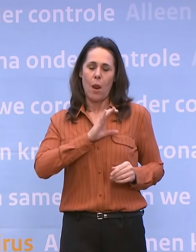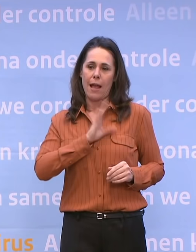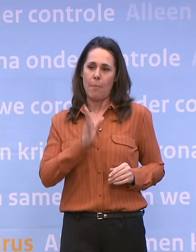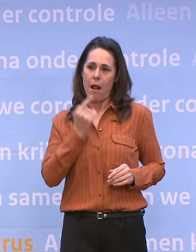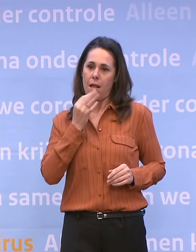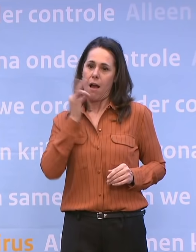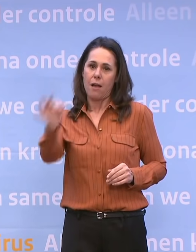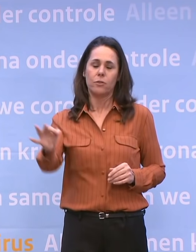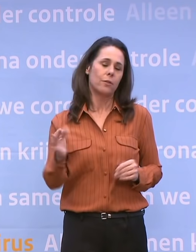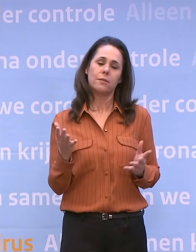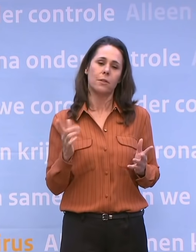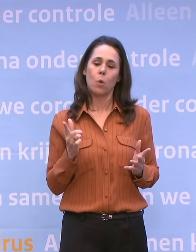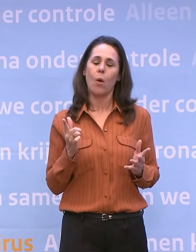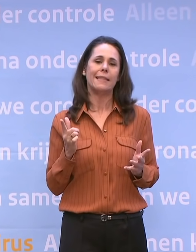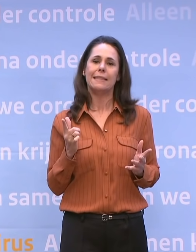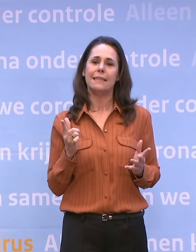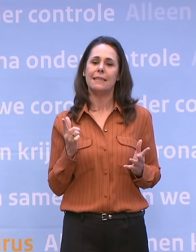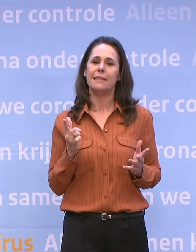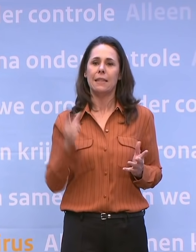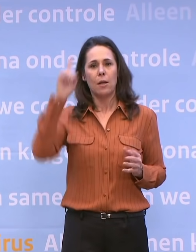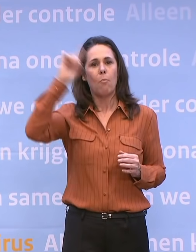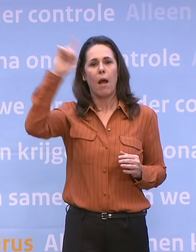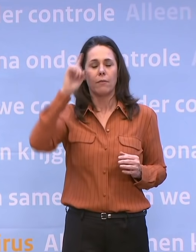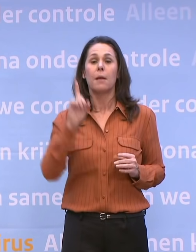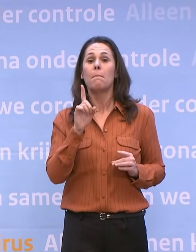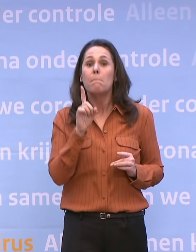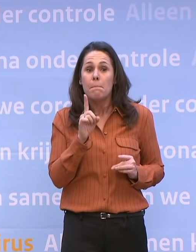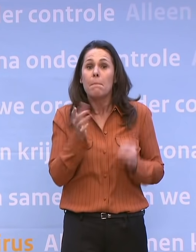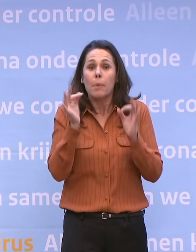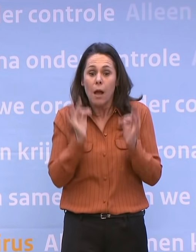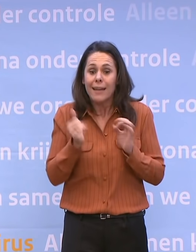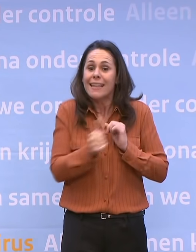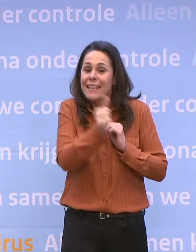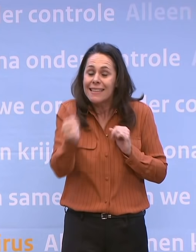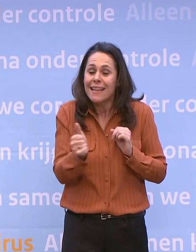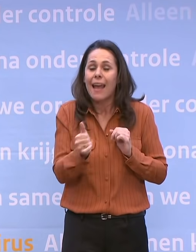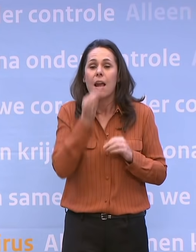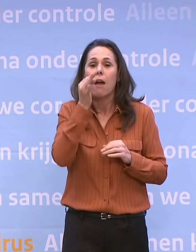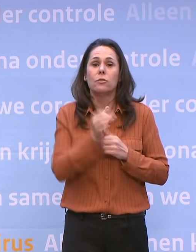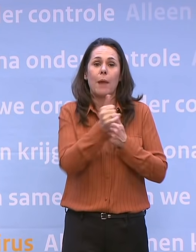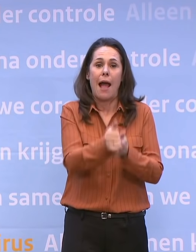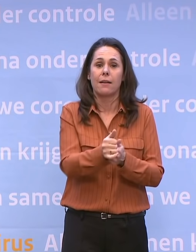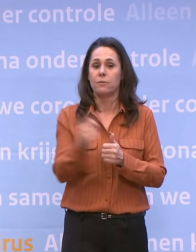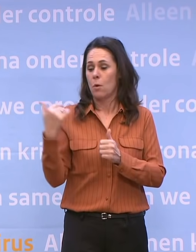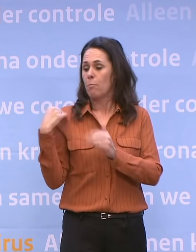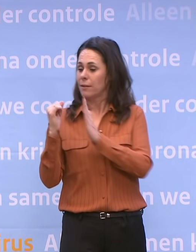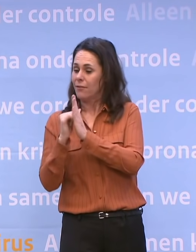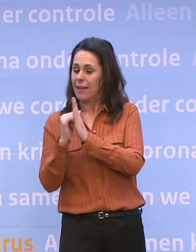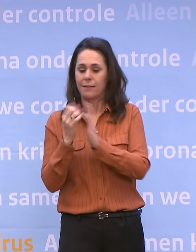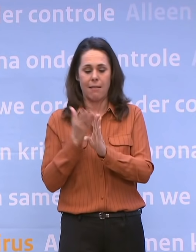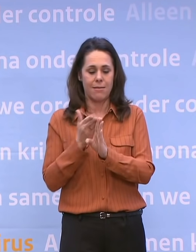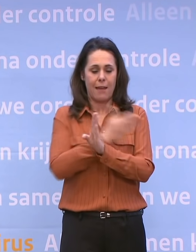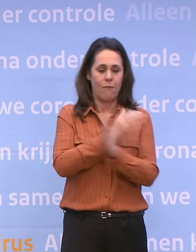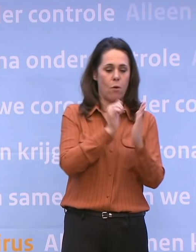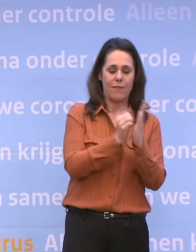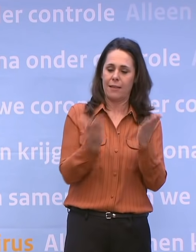voorzien. Bepalend is natuurlijk wel dat we ons met z'n allen aan de afspraken houden. En je ziet de verbetering tussen vorig weekend en afgelopen weekend. Maar er